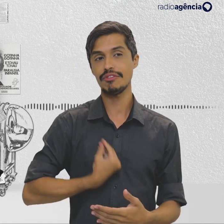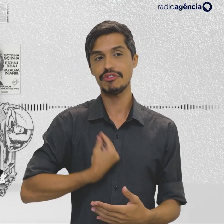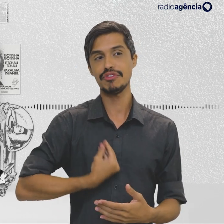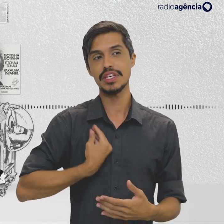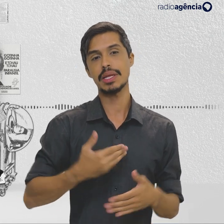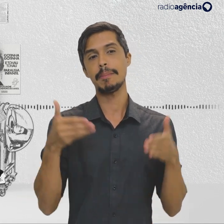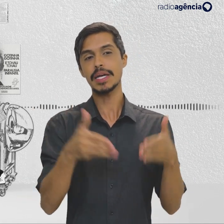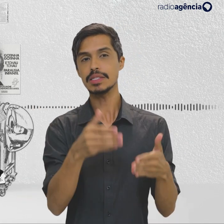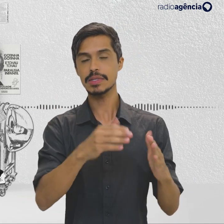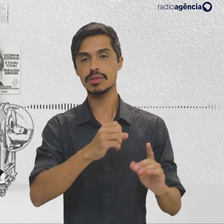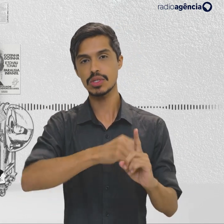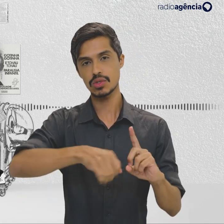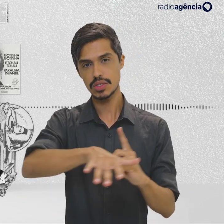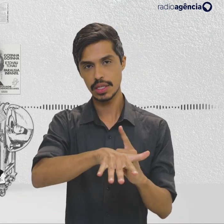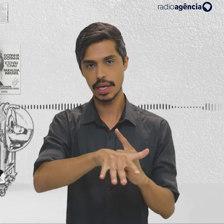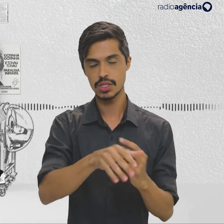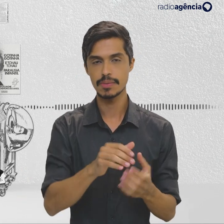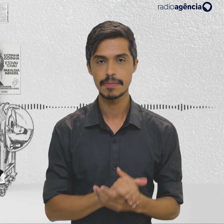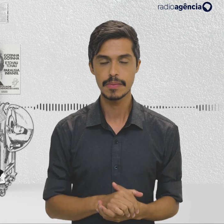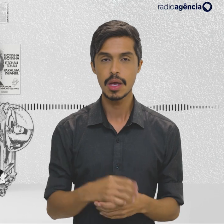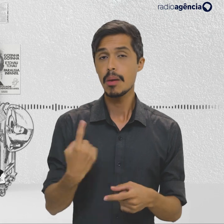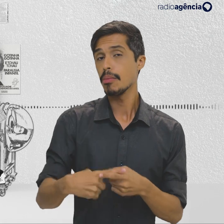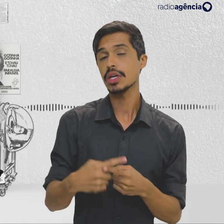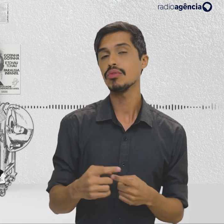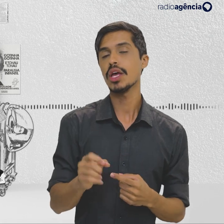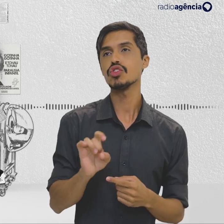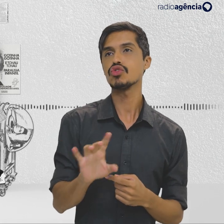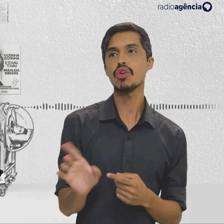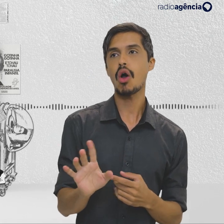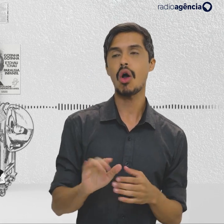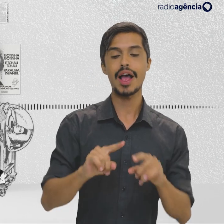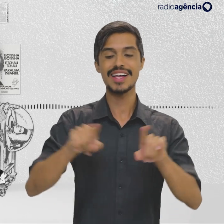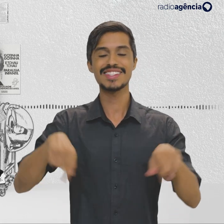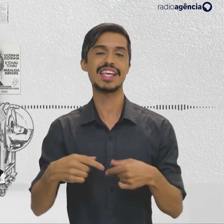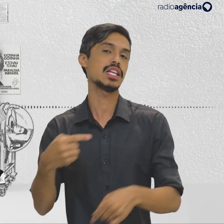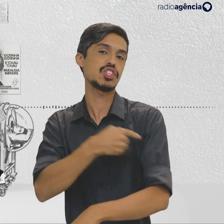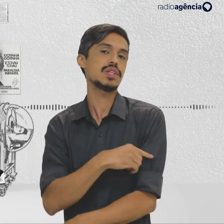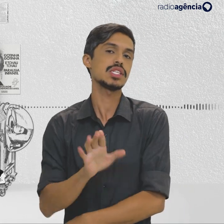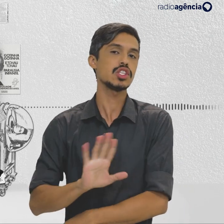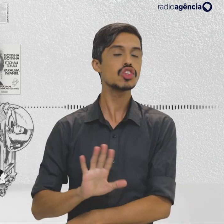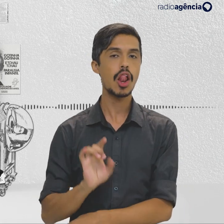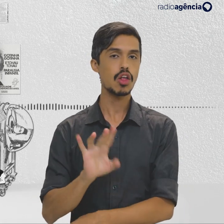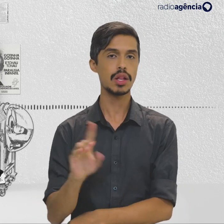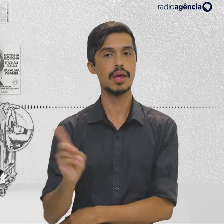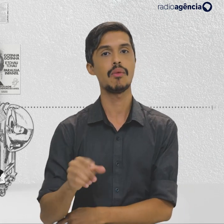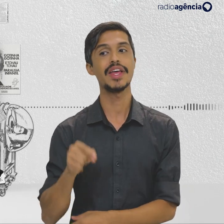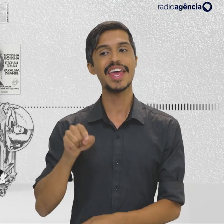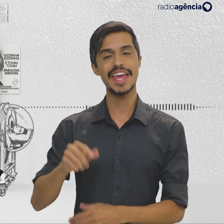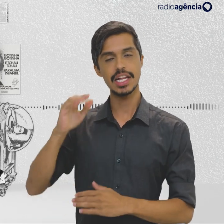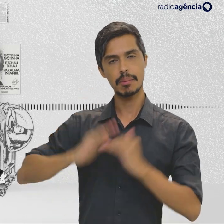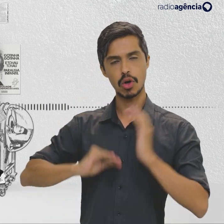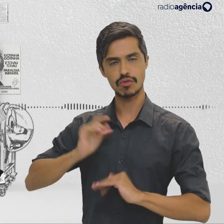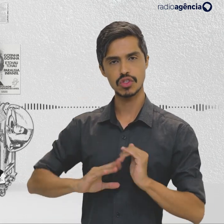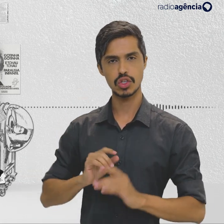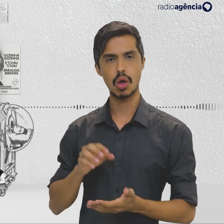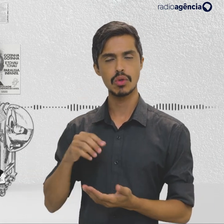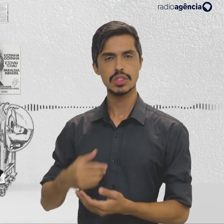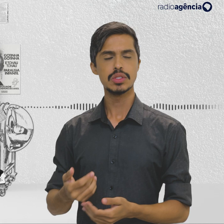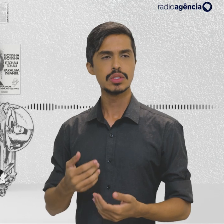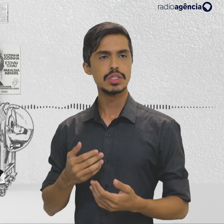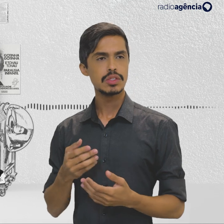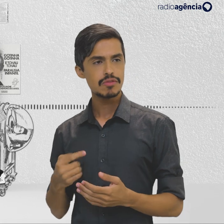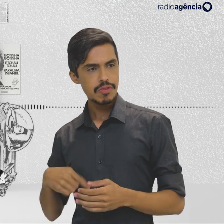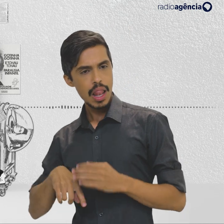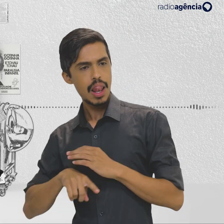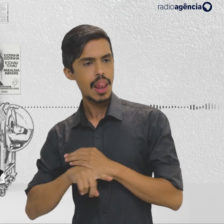com a participação social dele que não é só a sala de vacina é o agente comunitário quando